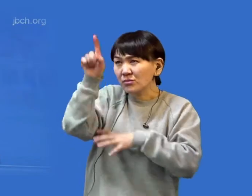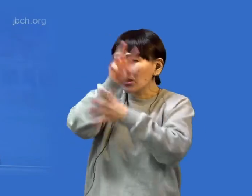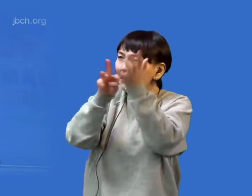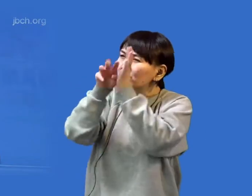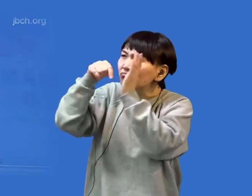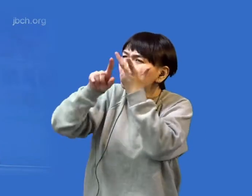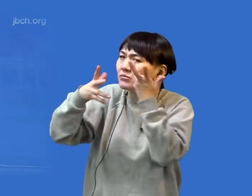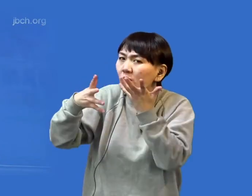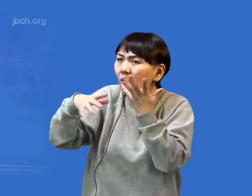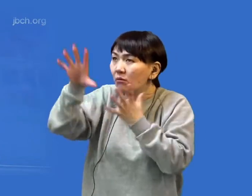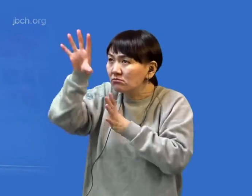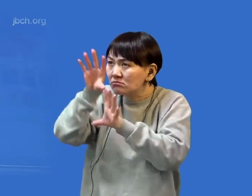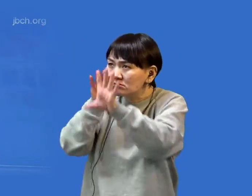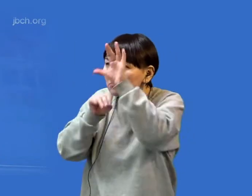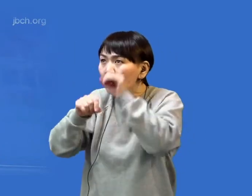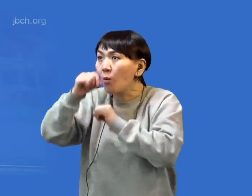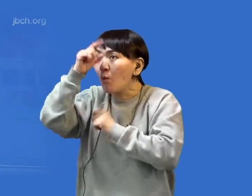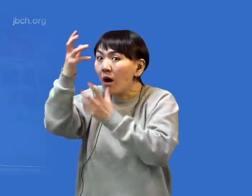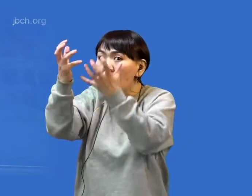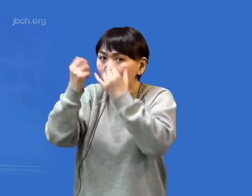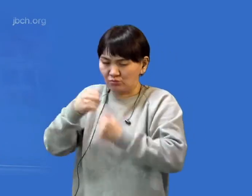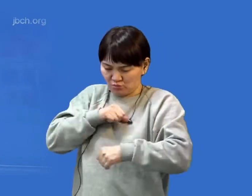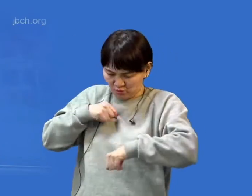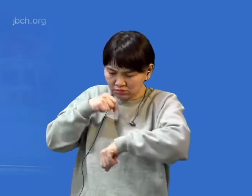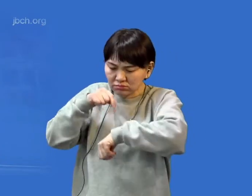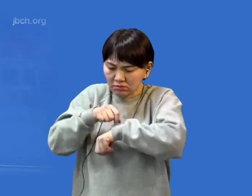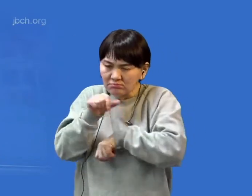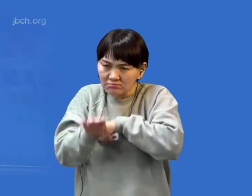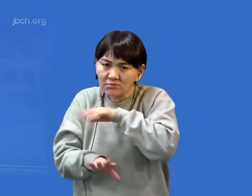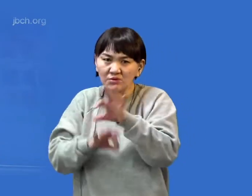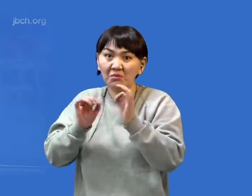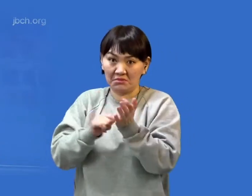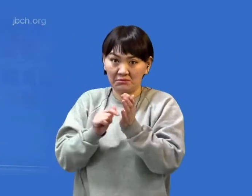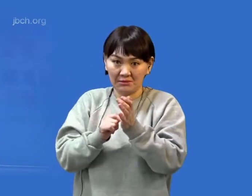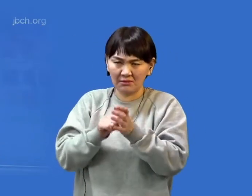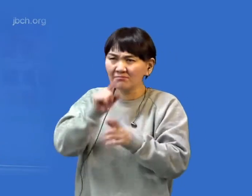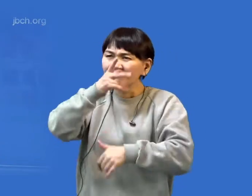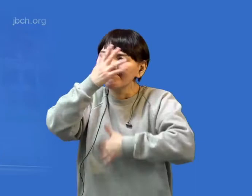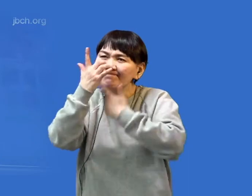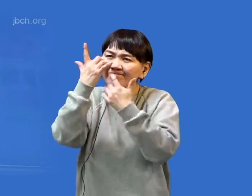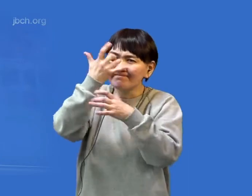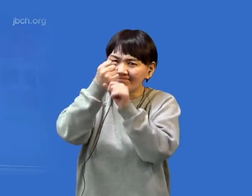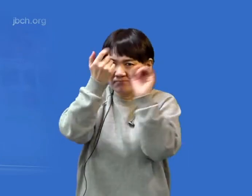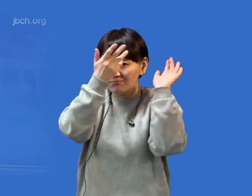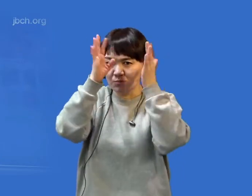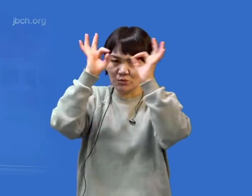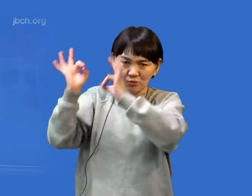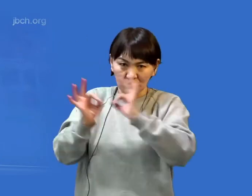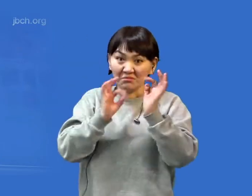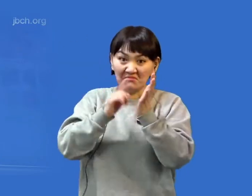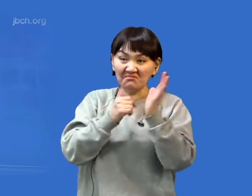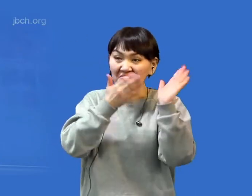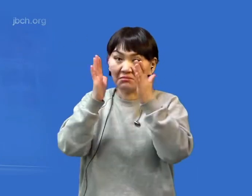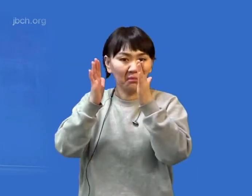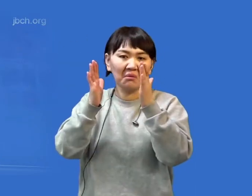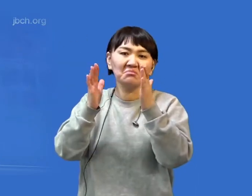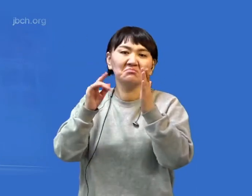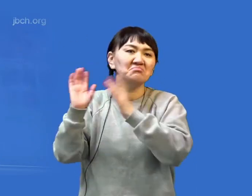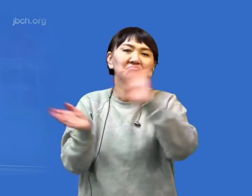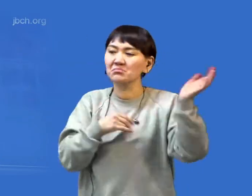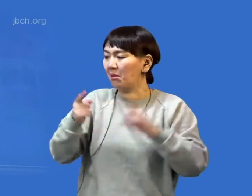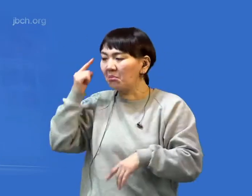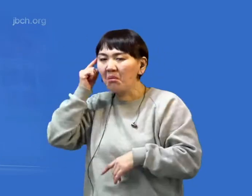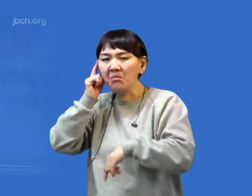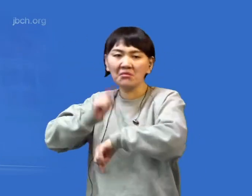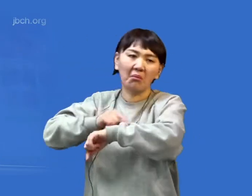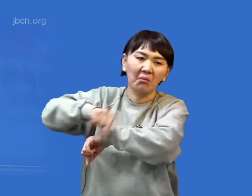хэрэгтэй. Цаг хугацааг буруу хэрэглэнэ гэж юм уу эсвэл мунхагаар одоо ингээл дэми өнгөрүүлнэ гэдэг юм уу тийм